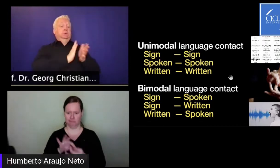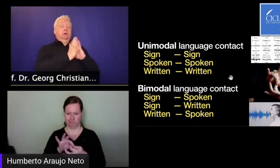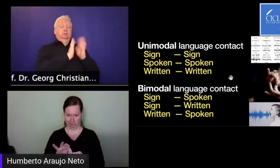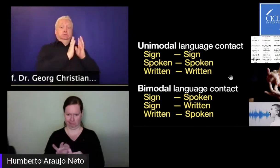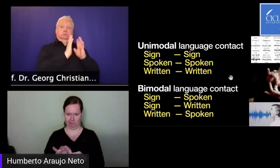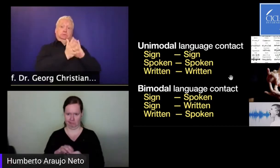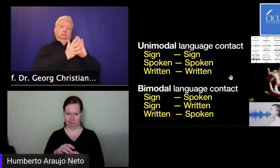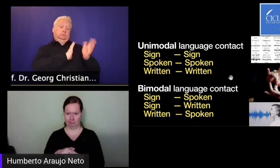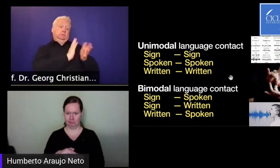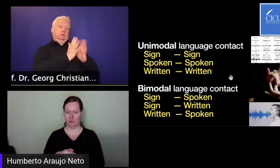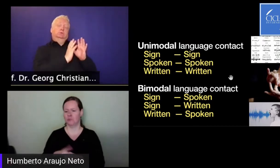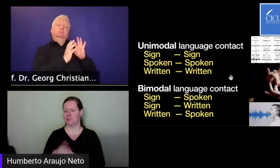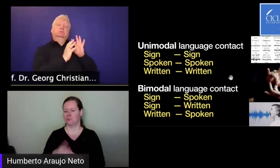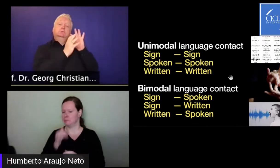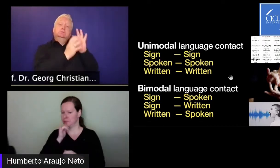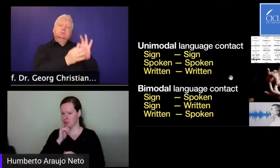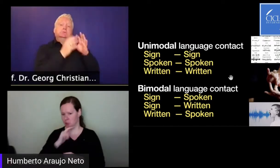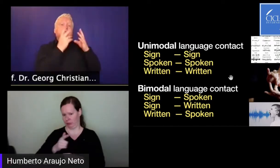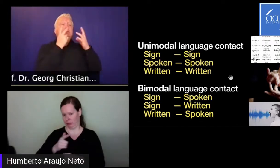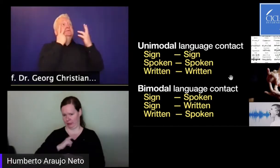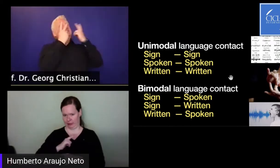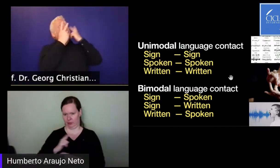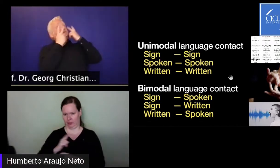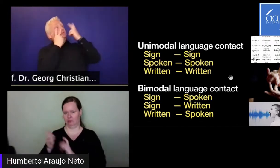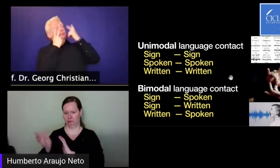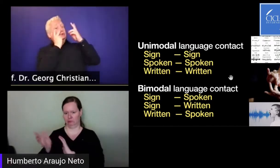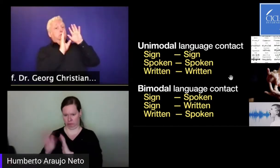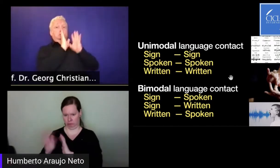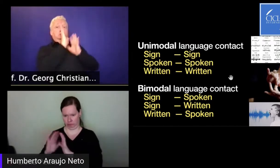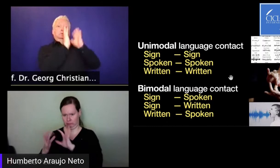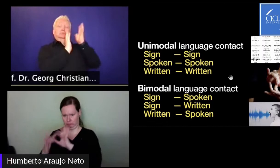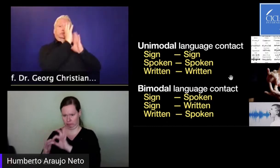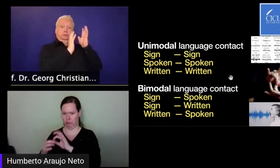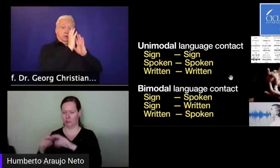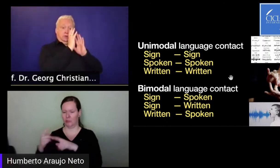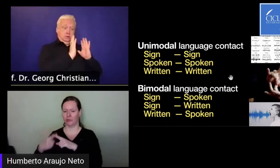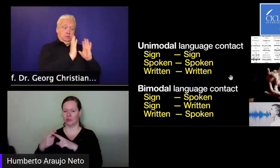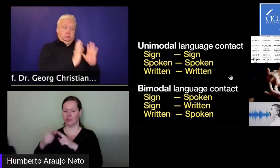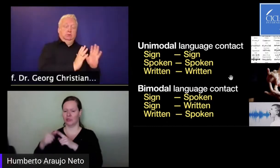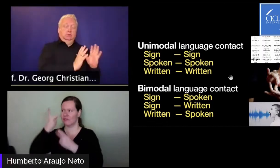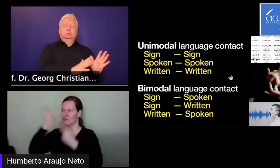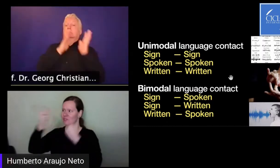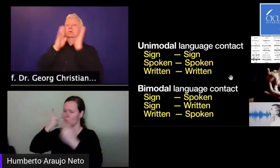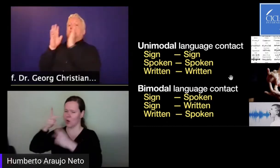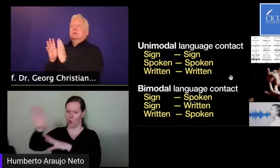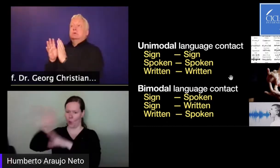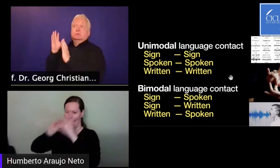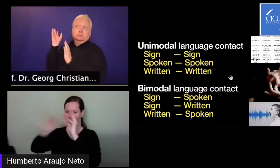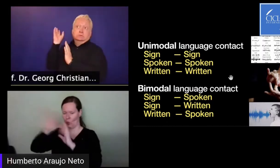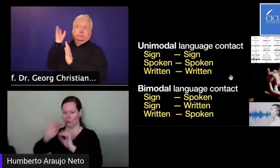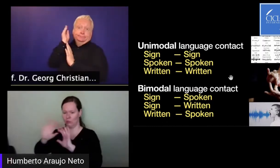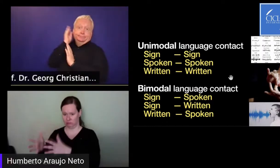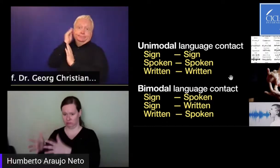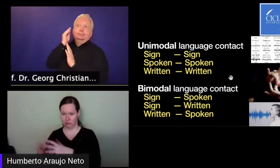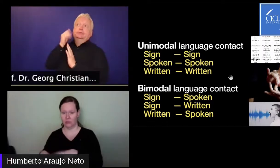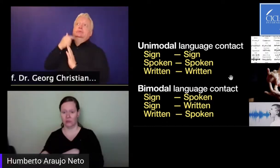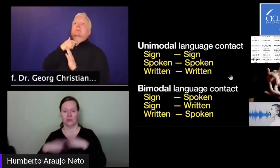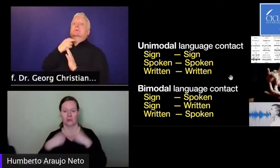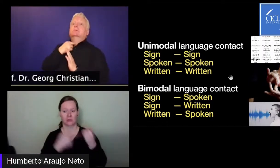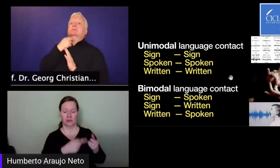entre línguas de sinais, línguas de sinais, enfim, quando se tem uma mesma modalidade ali em jogo. Então, você tem línguas